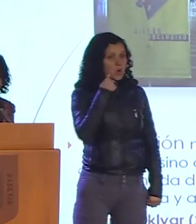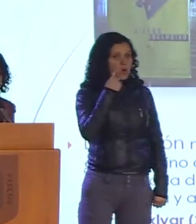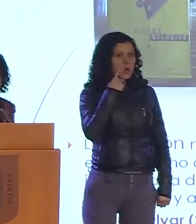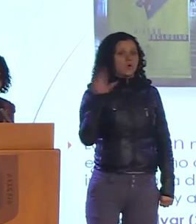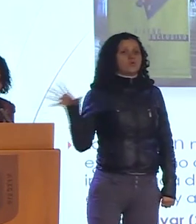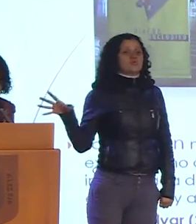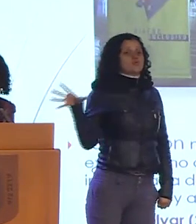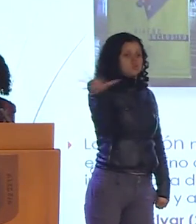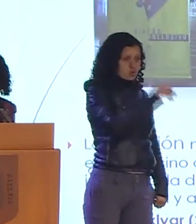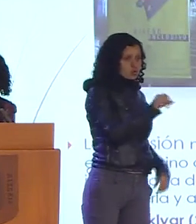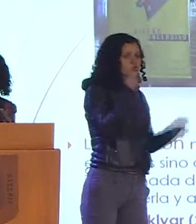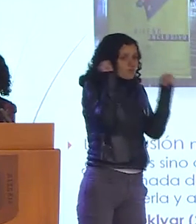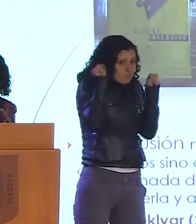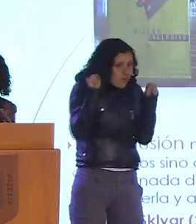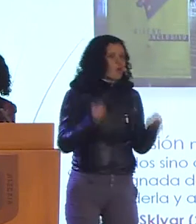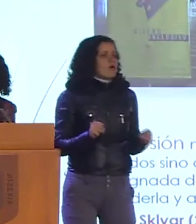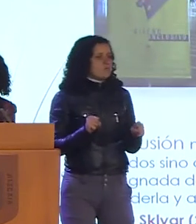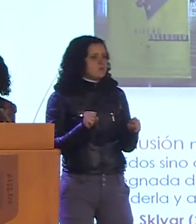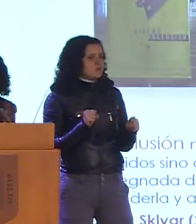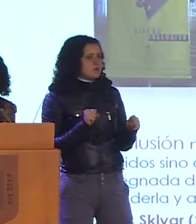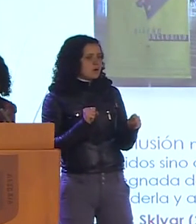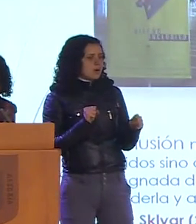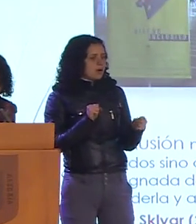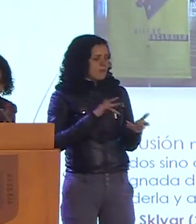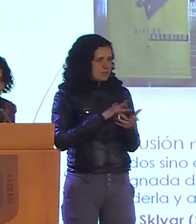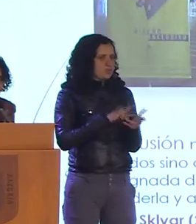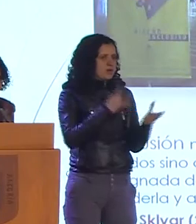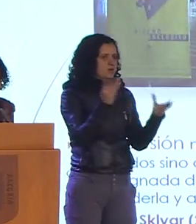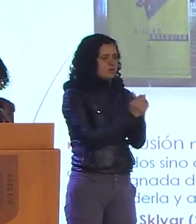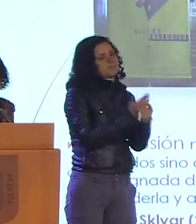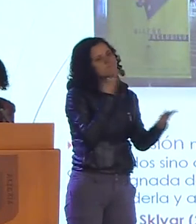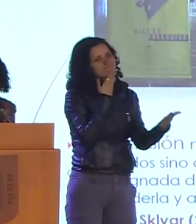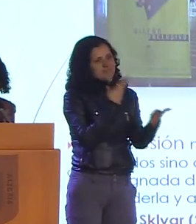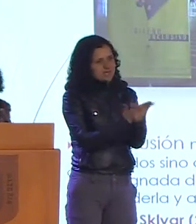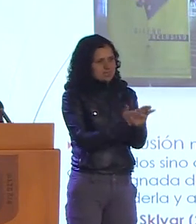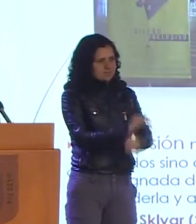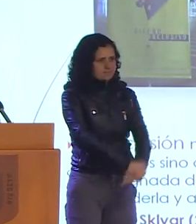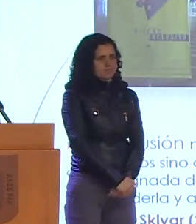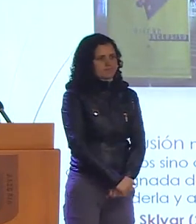nosotros podemos hacer parte de la inclusión. Muchísimas gracias.